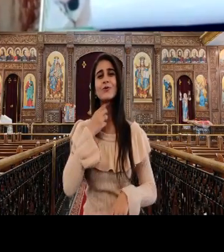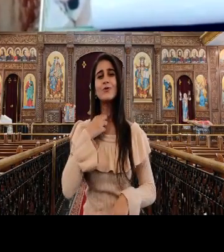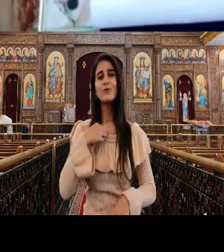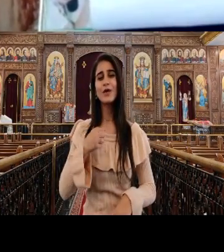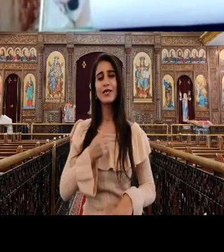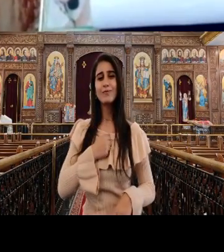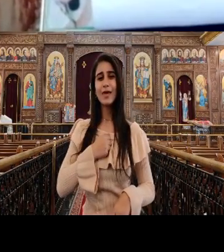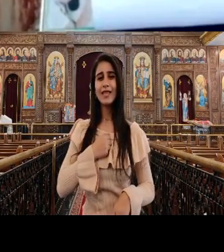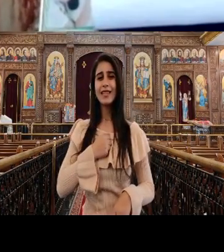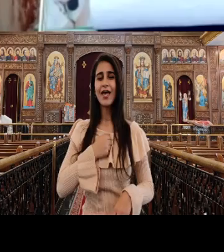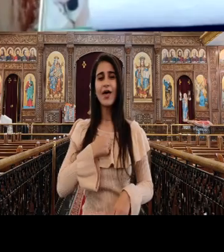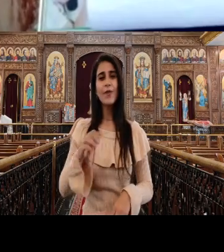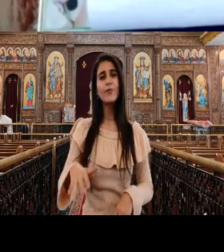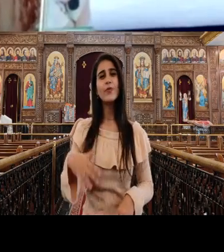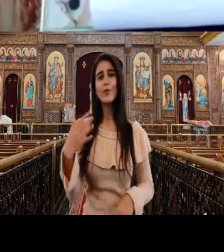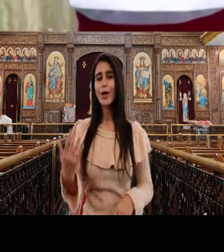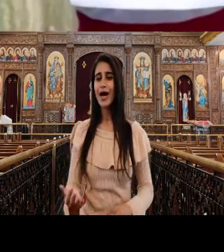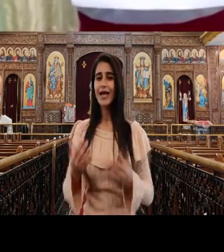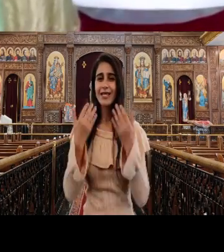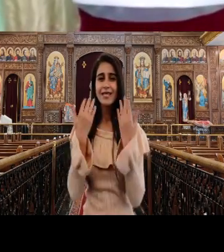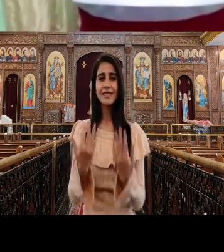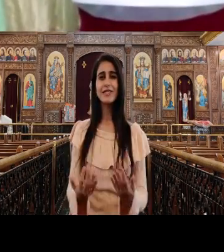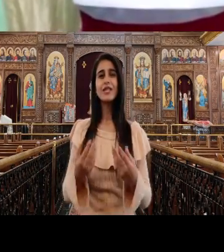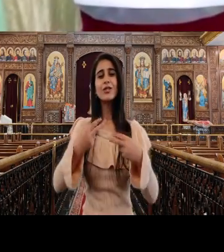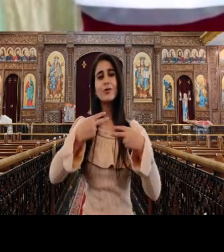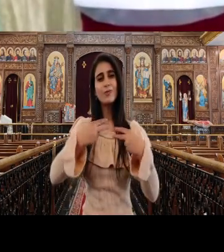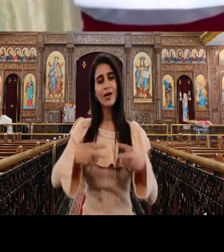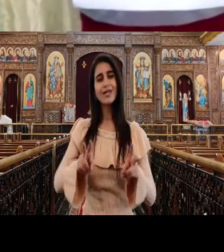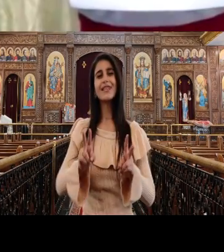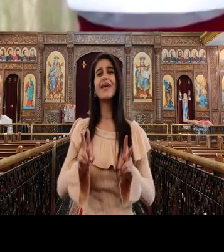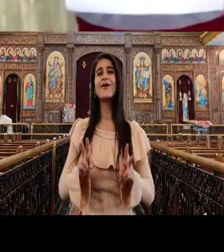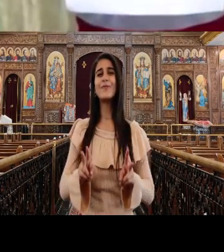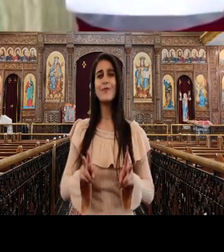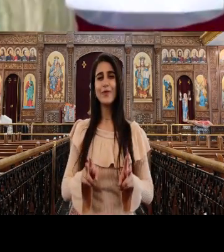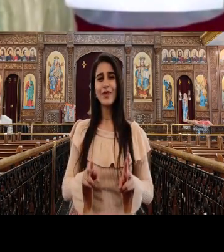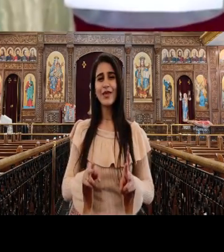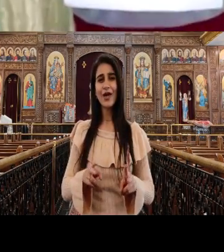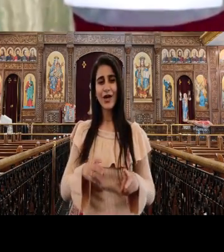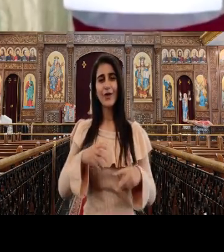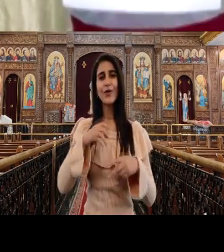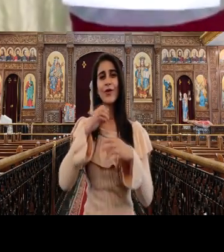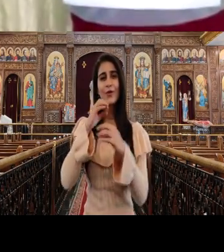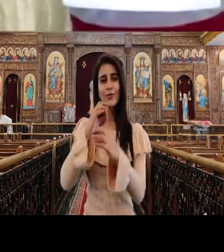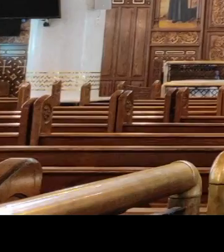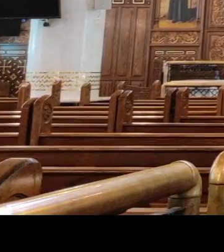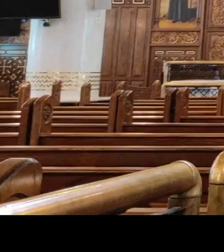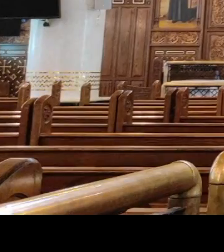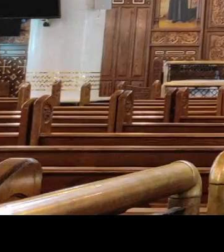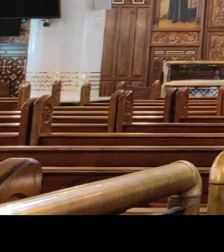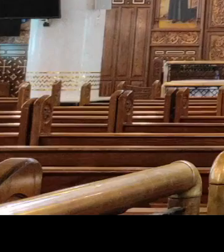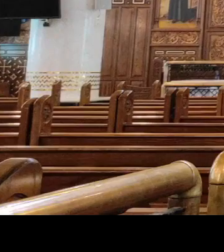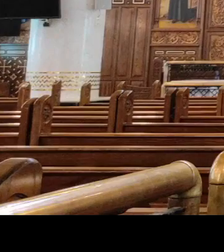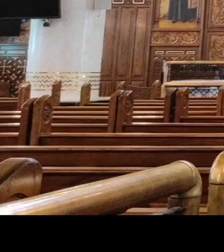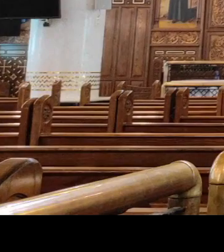عايزه واتمناه واي طلبه تلبيها.